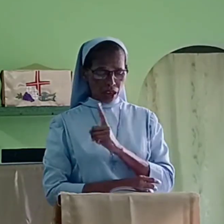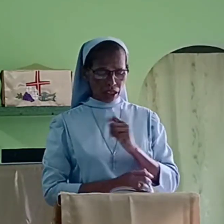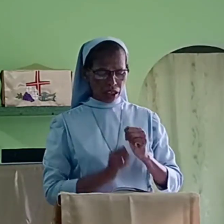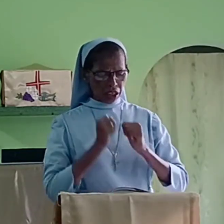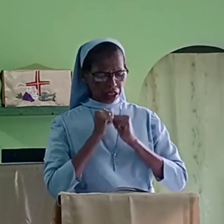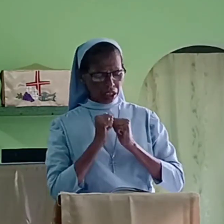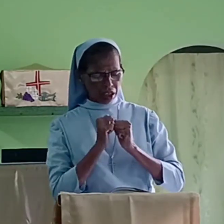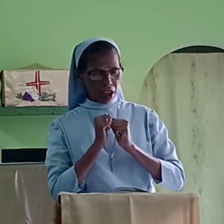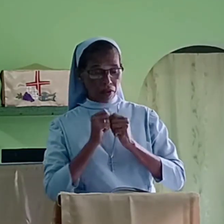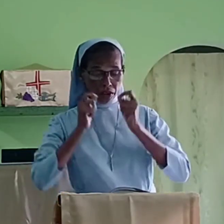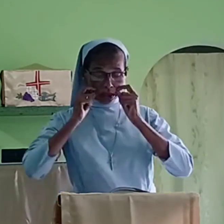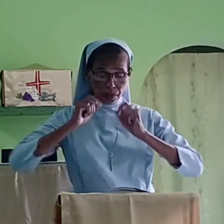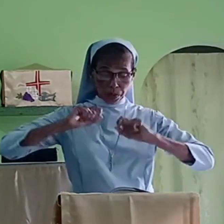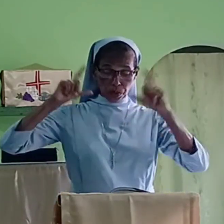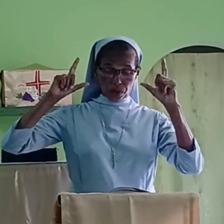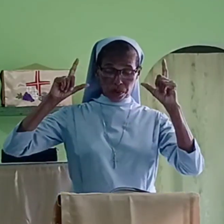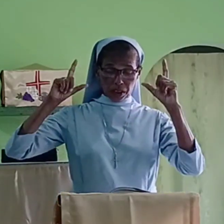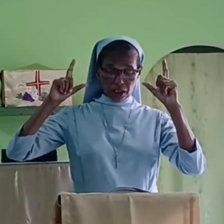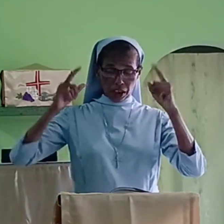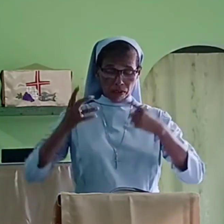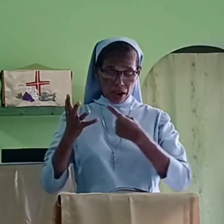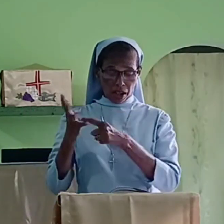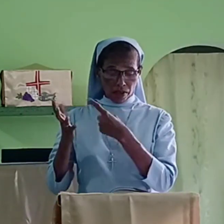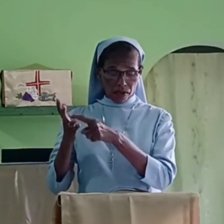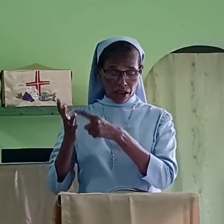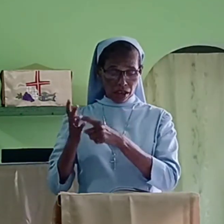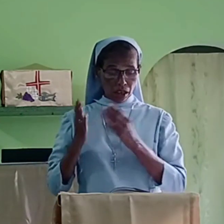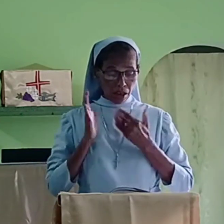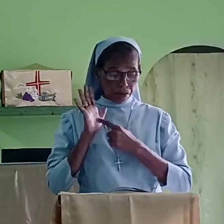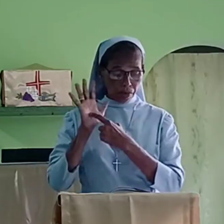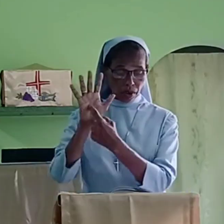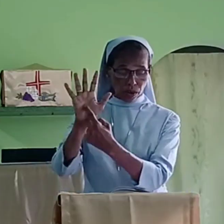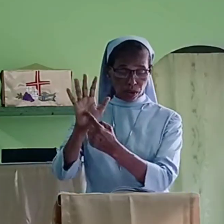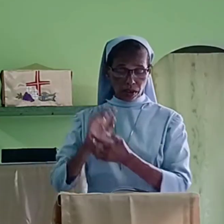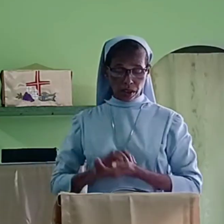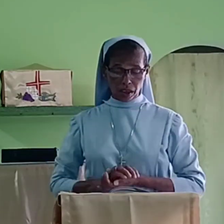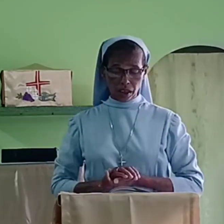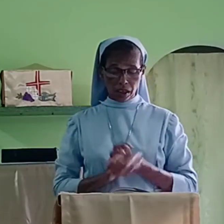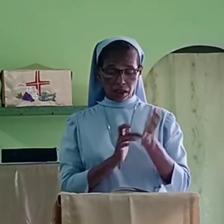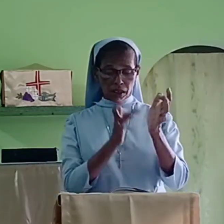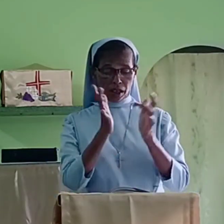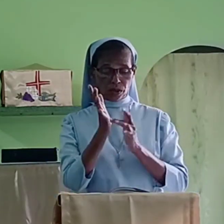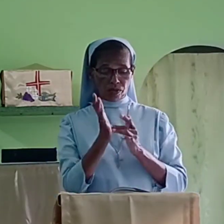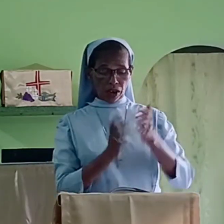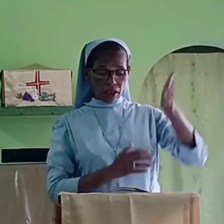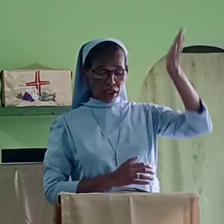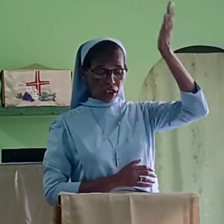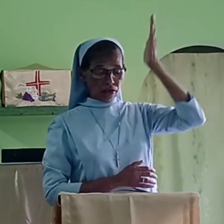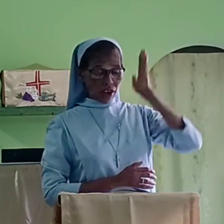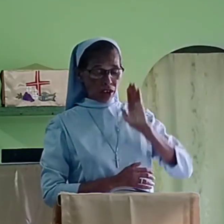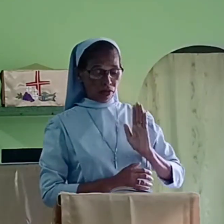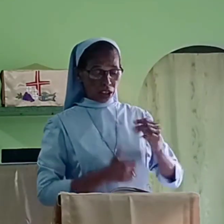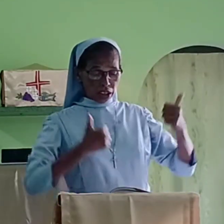වහන්සේ උන්වහන්සේ මගින් ඔබ අතර කළ ප්‍රබල ක්‍රියාවලින්ද පෙන්වූසේක. ඔබ අදමිටු මිනිසුන්